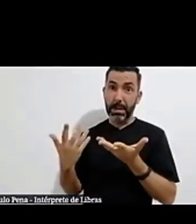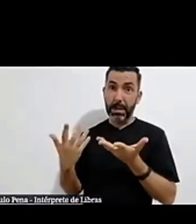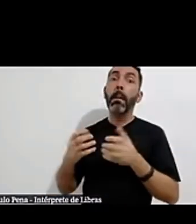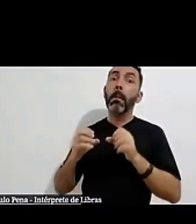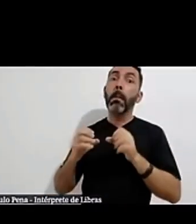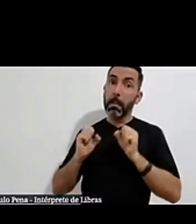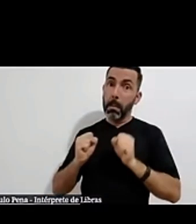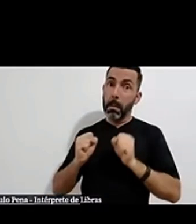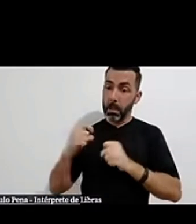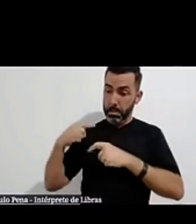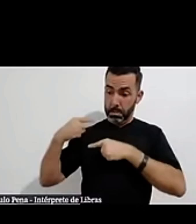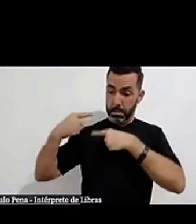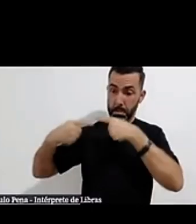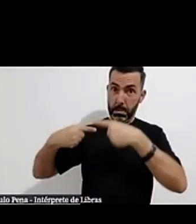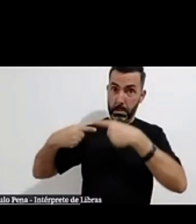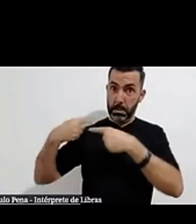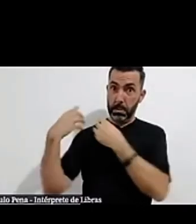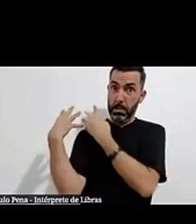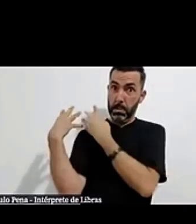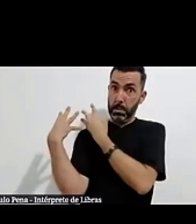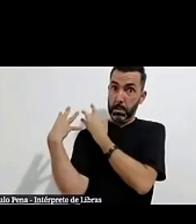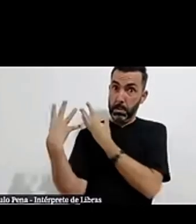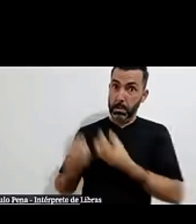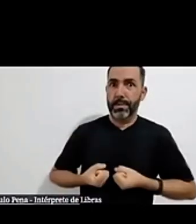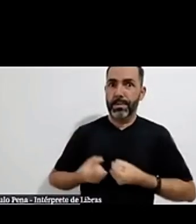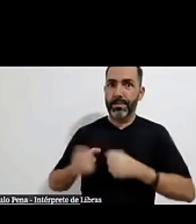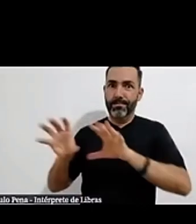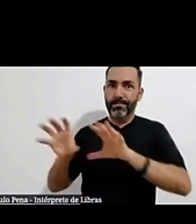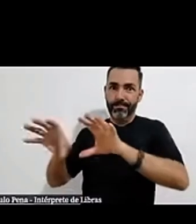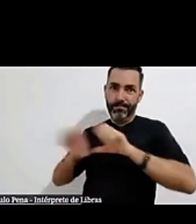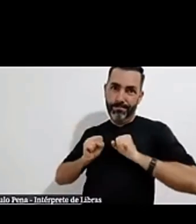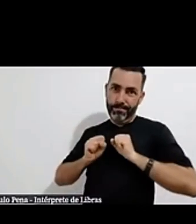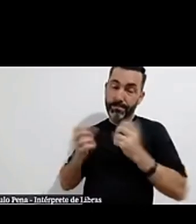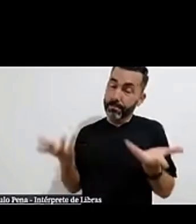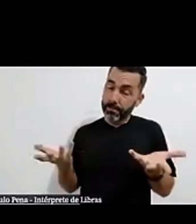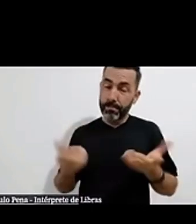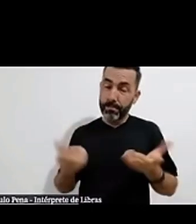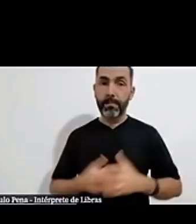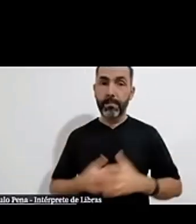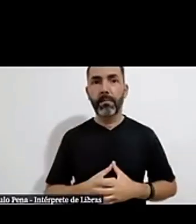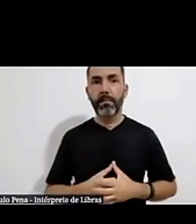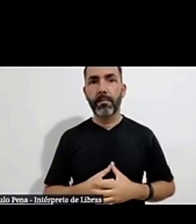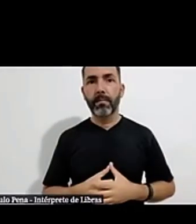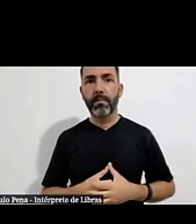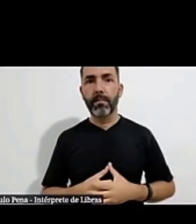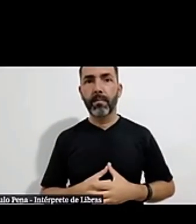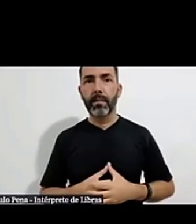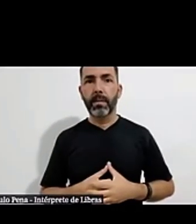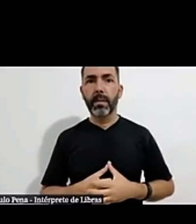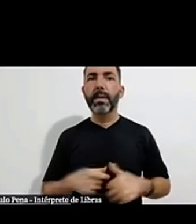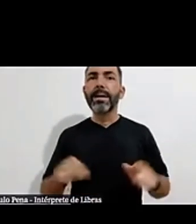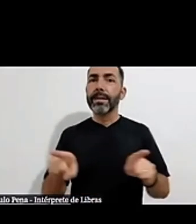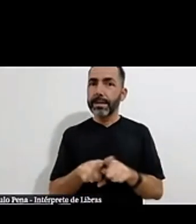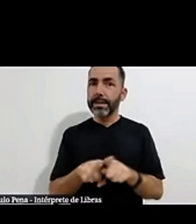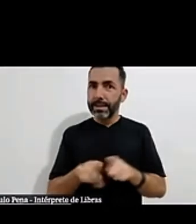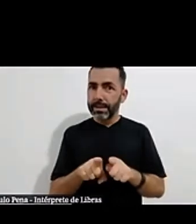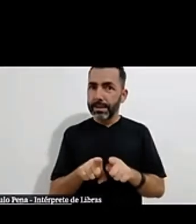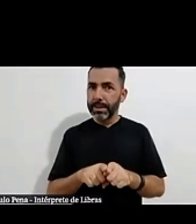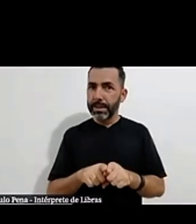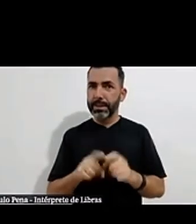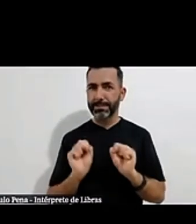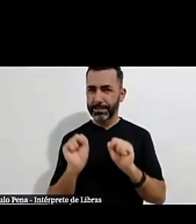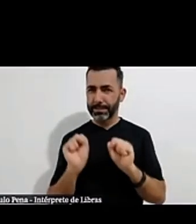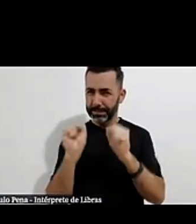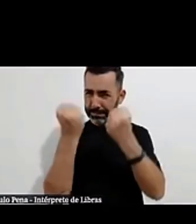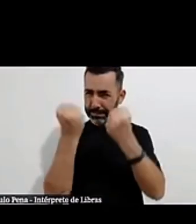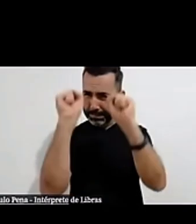ou seja, as pessoas já nascem com essa deficiência, tá certo? O estresse e a ansiedade são